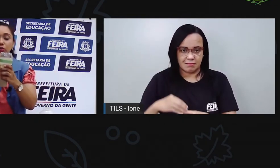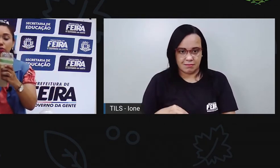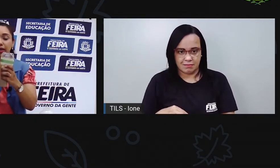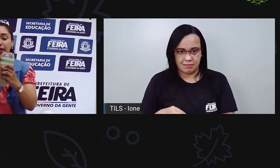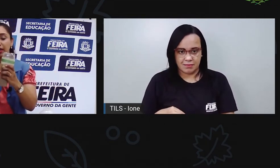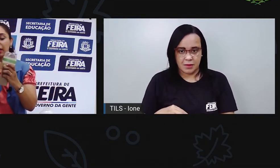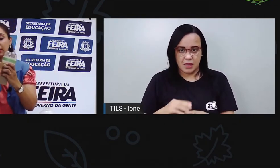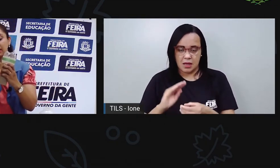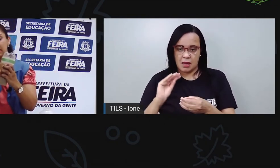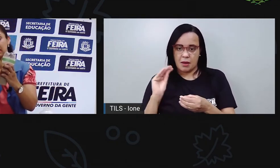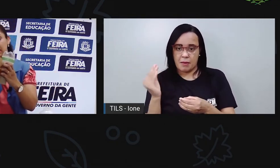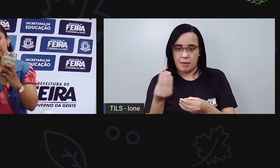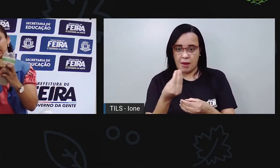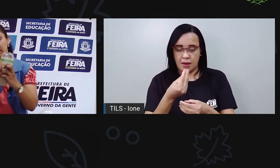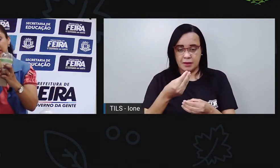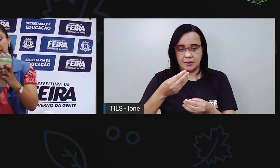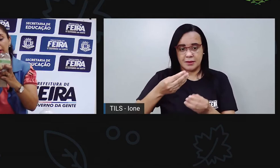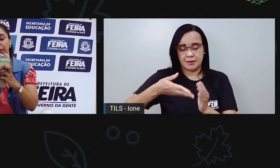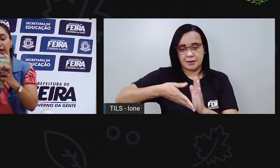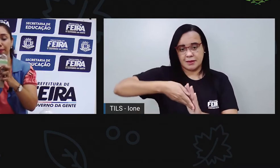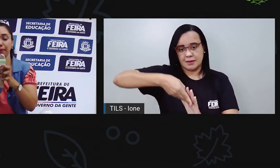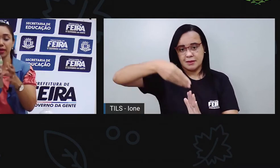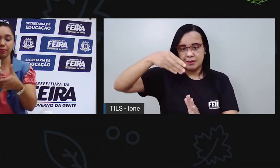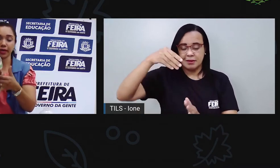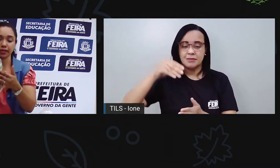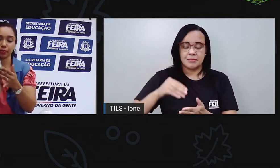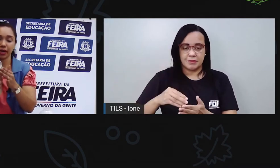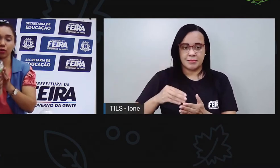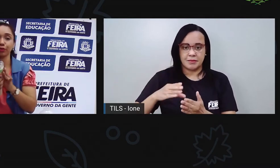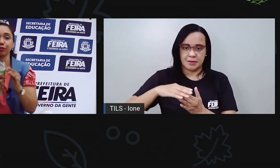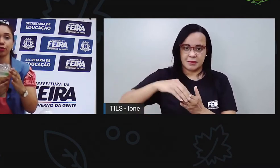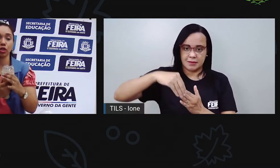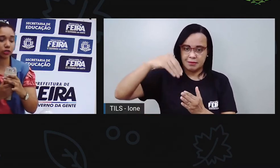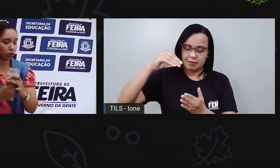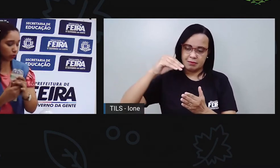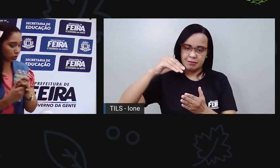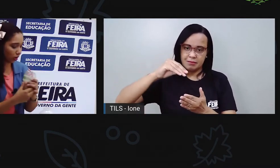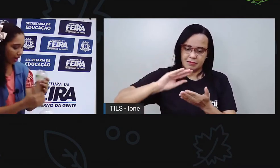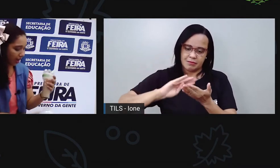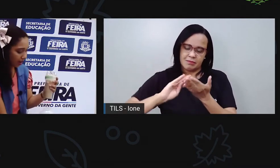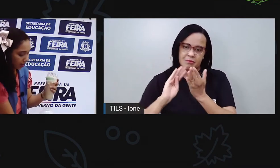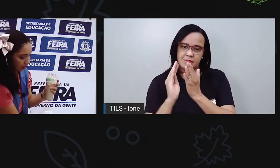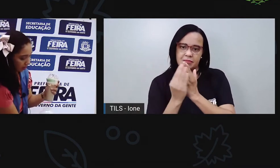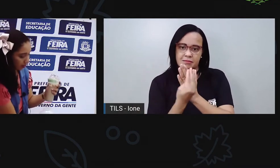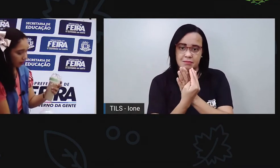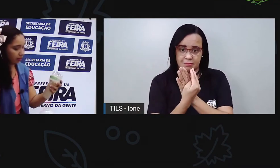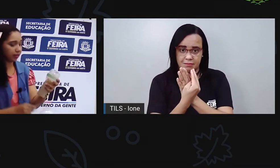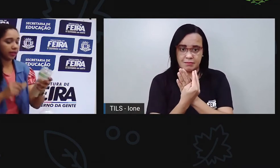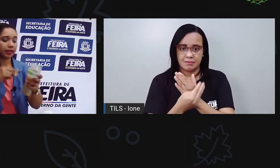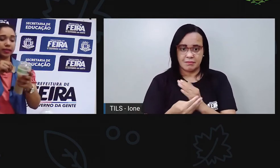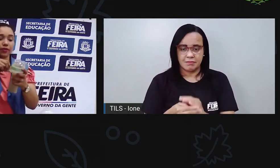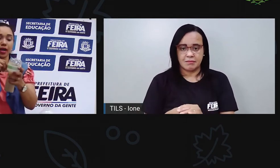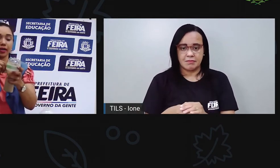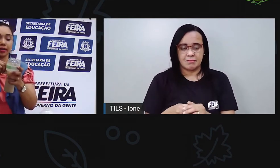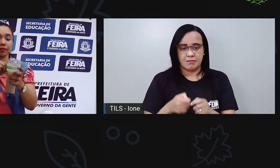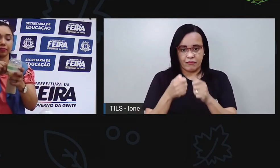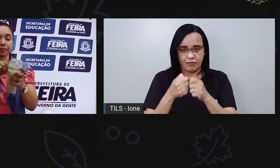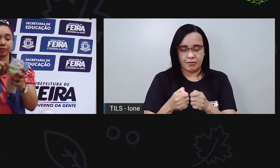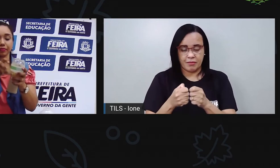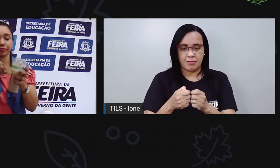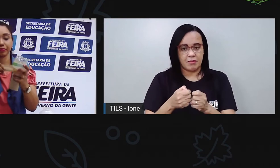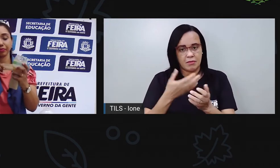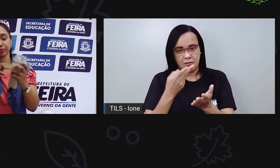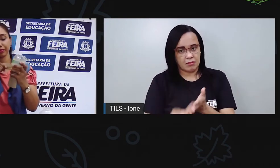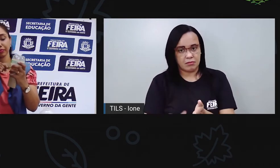colocar o durex e ele ficar bem preso para quando nós formos tocar, ele não cair.